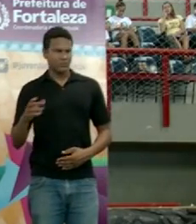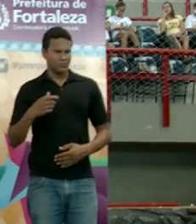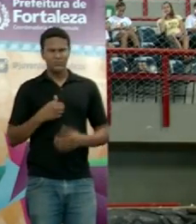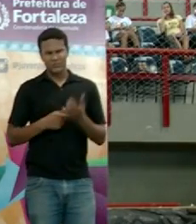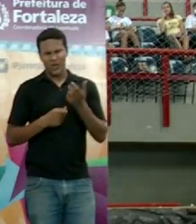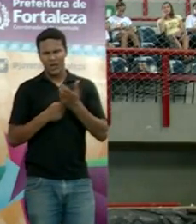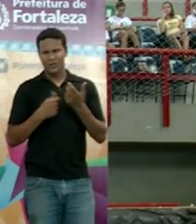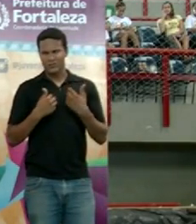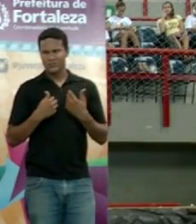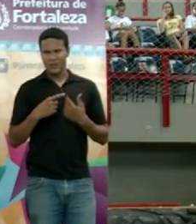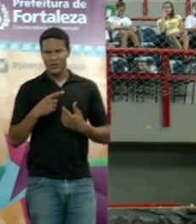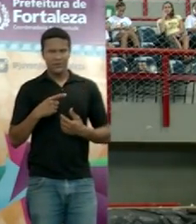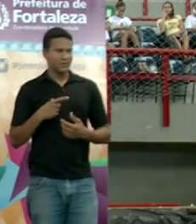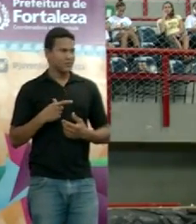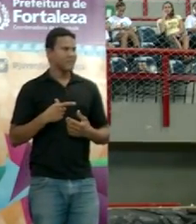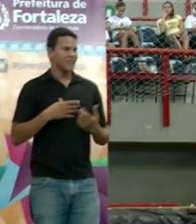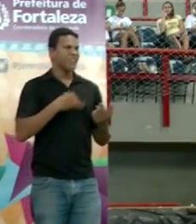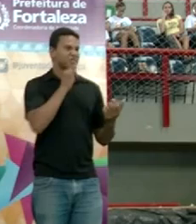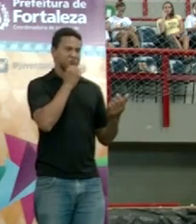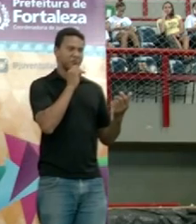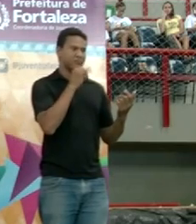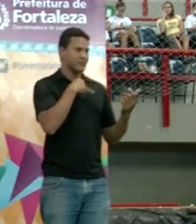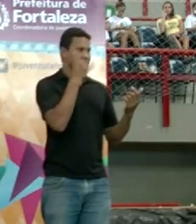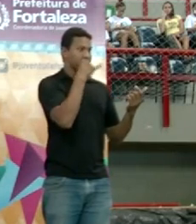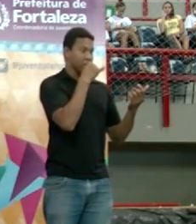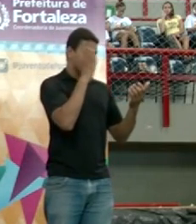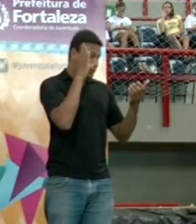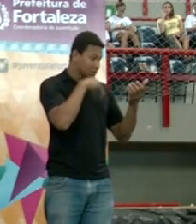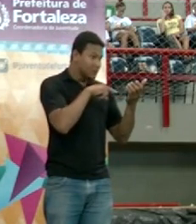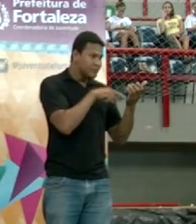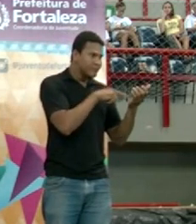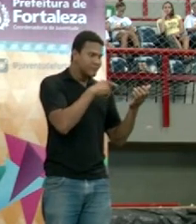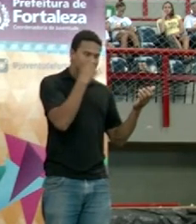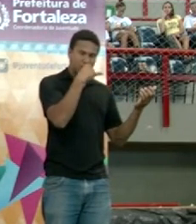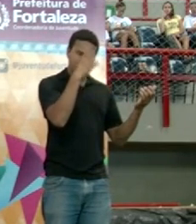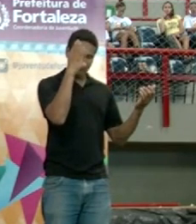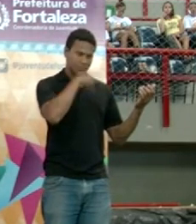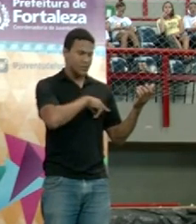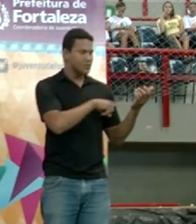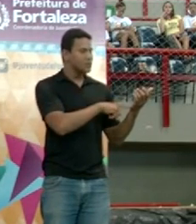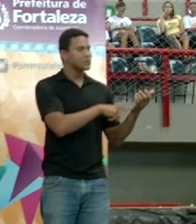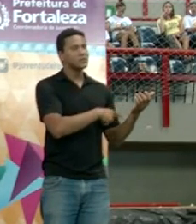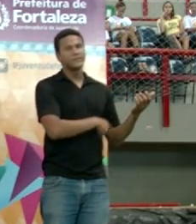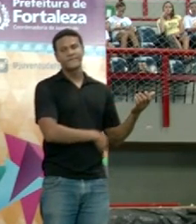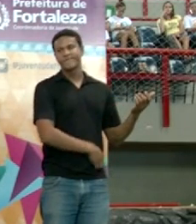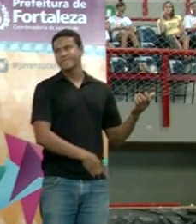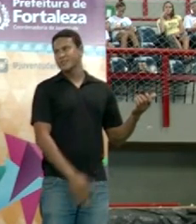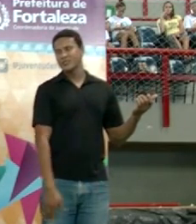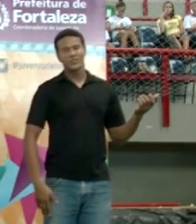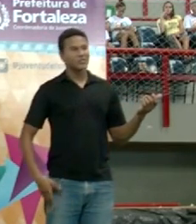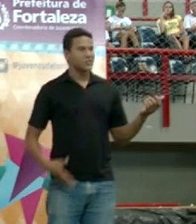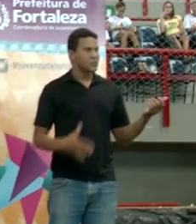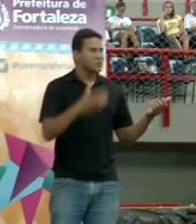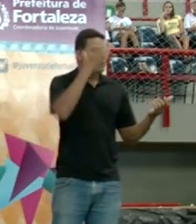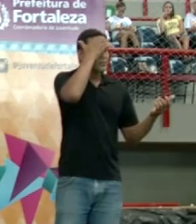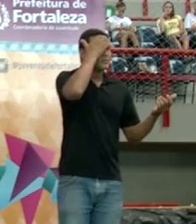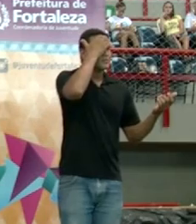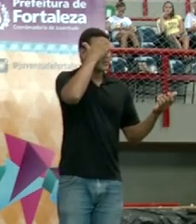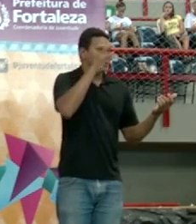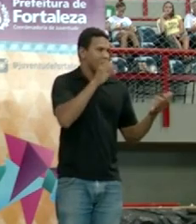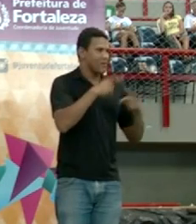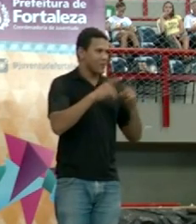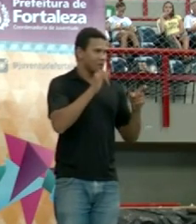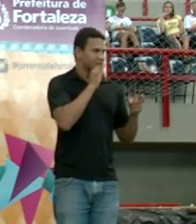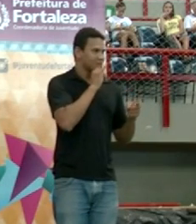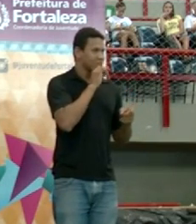mais entristece a pessoa hoje, tá? É a morte da bateria do celular, tá? Lembrando que não ia fazer nada com o celular, mas